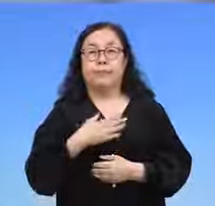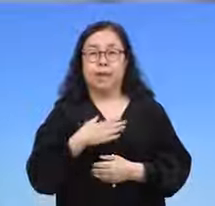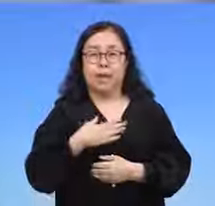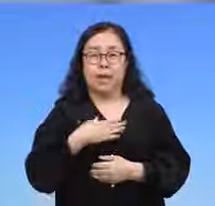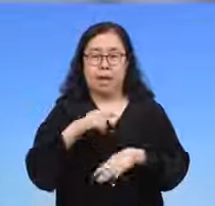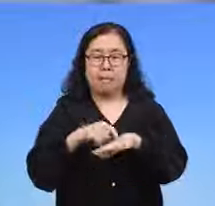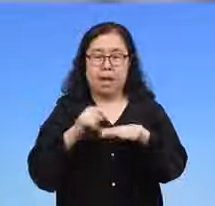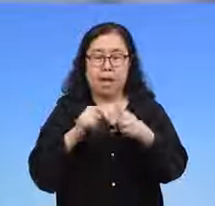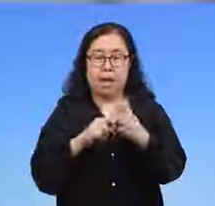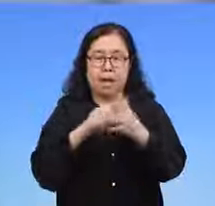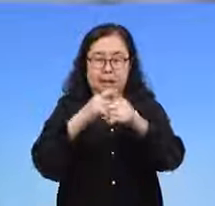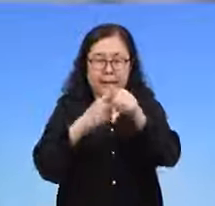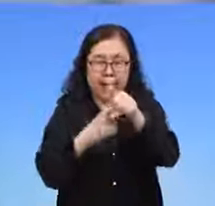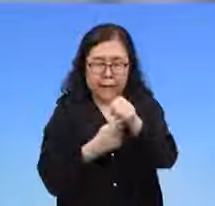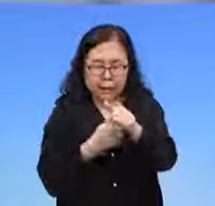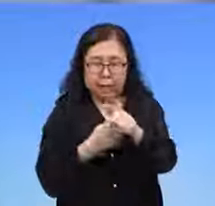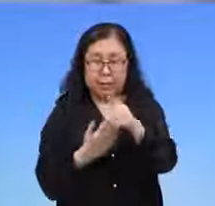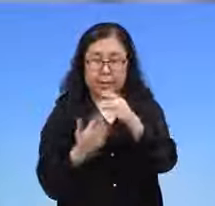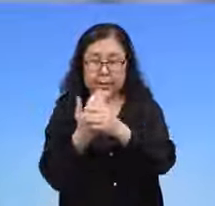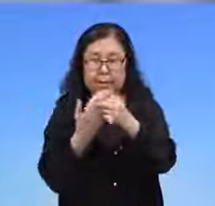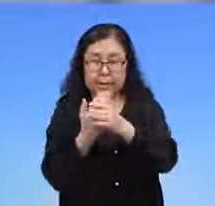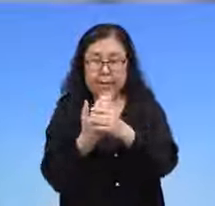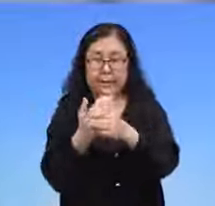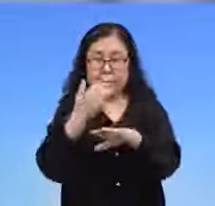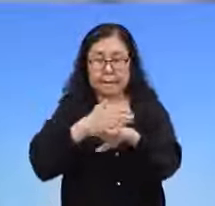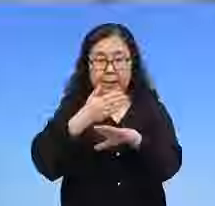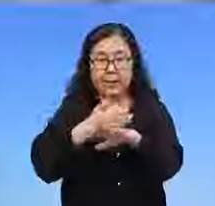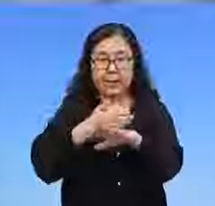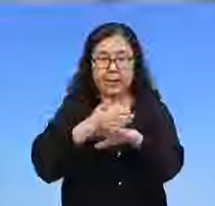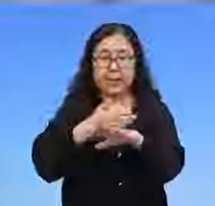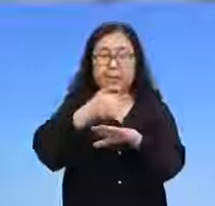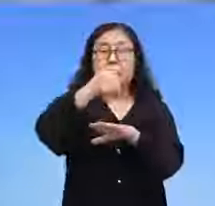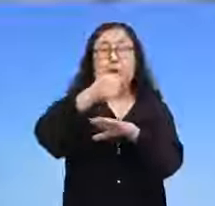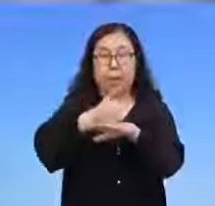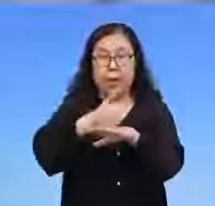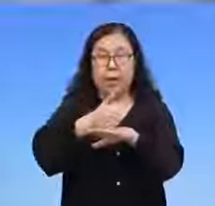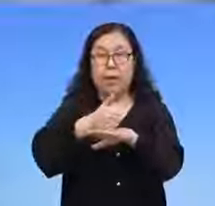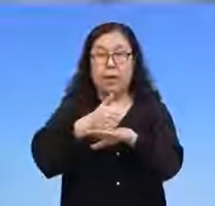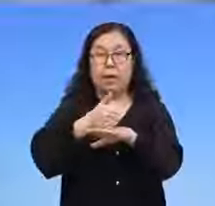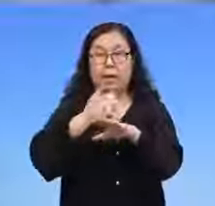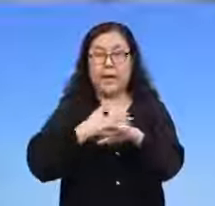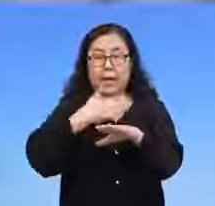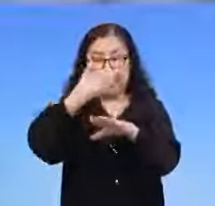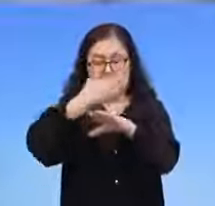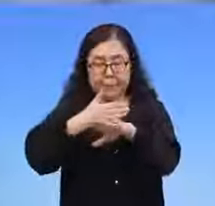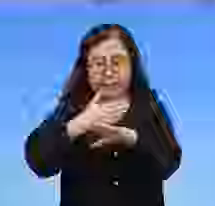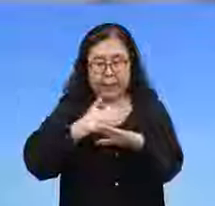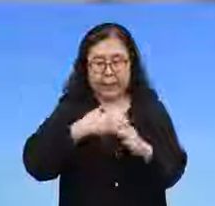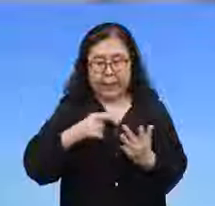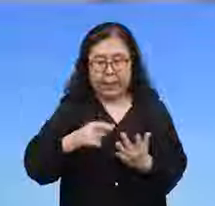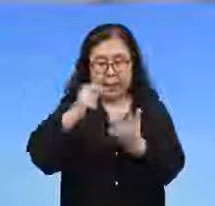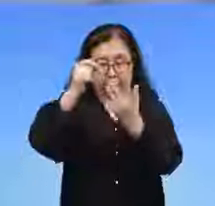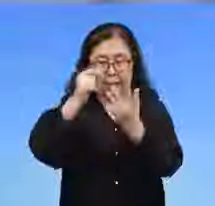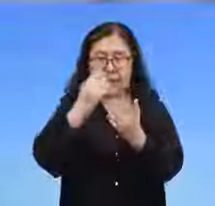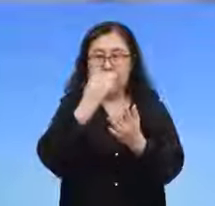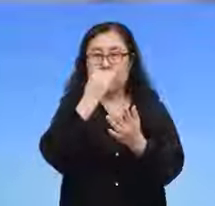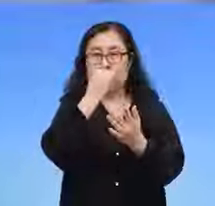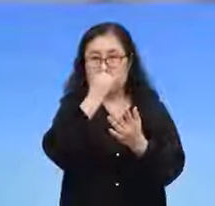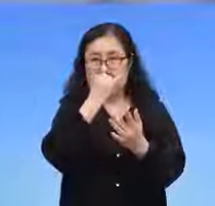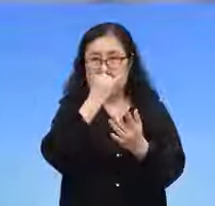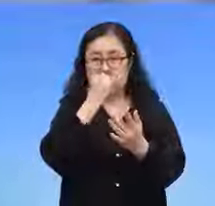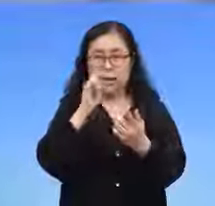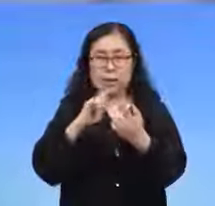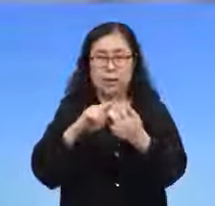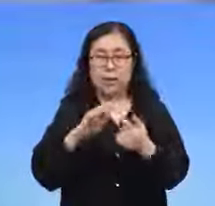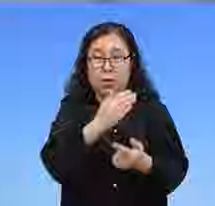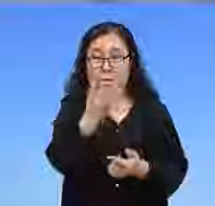본능에서 일어나는 감사는 그건 나중에 결과물이고요, 우리는 이 감사라는 건 내가 택할 수 있는 사안이라는 걸